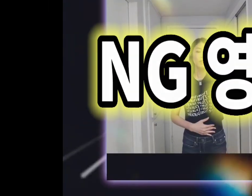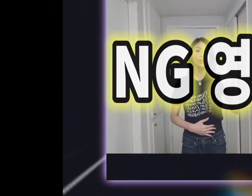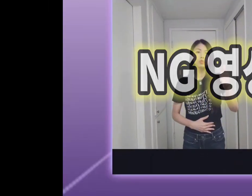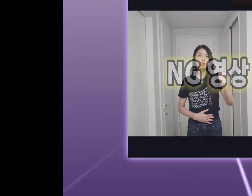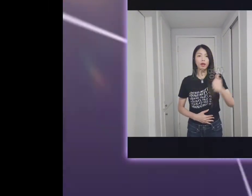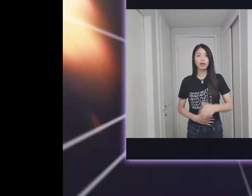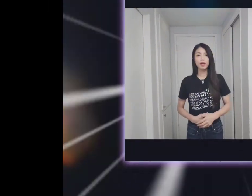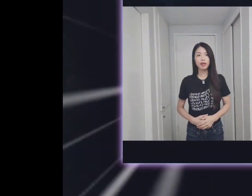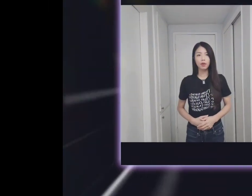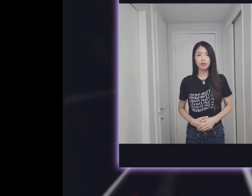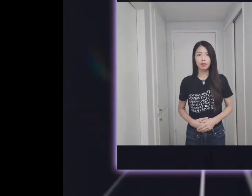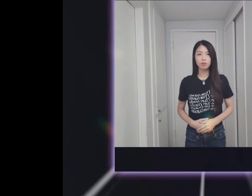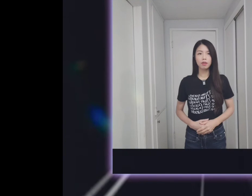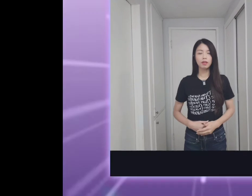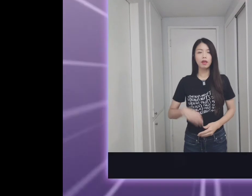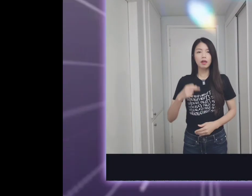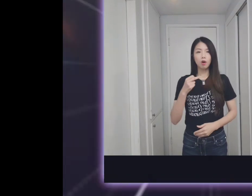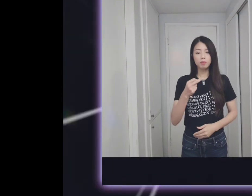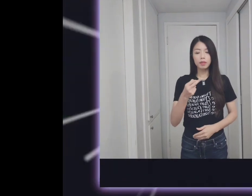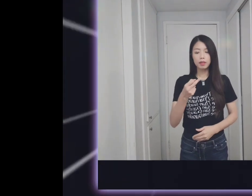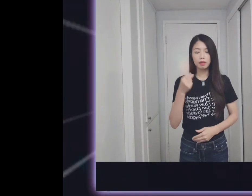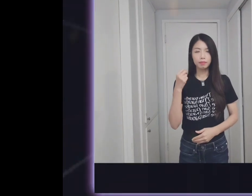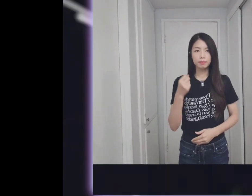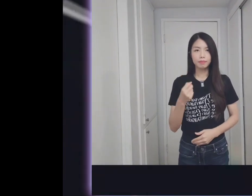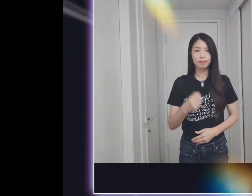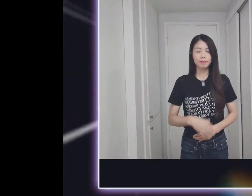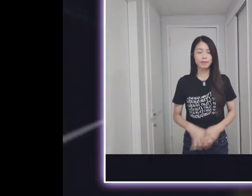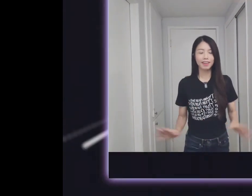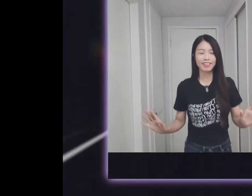주께, 누구누구에게 라고 한 뜻의 수어는 검지,